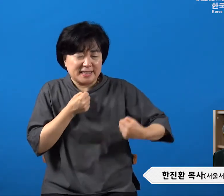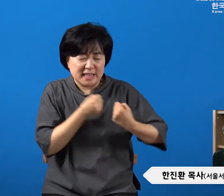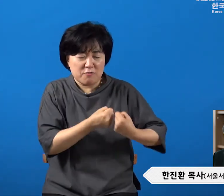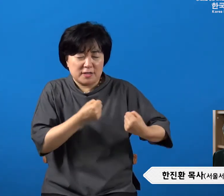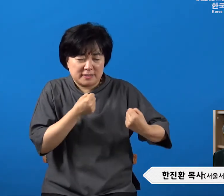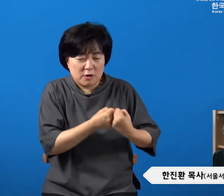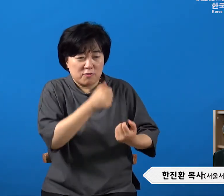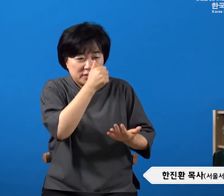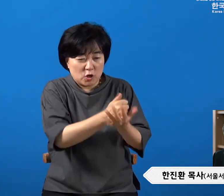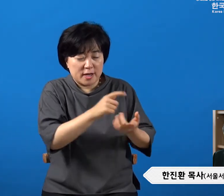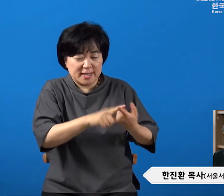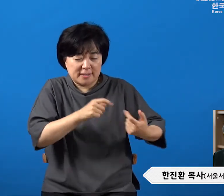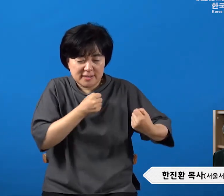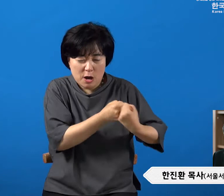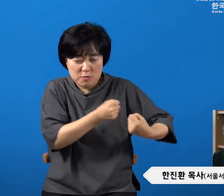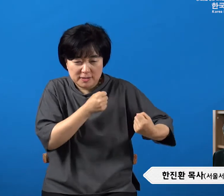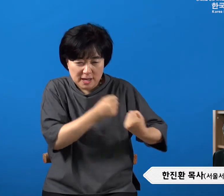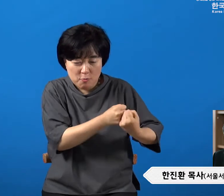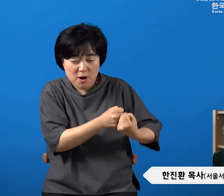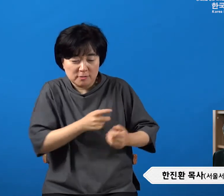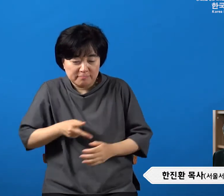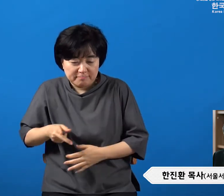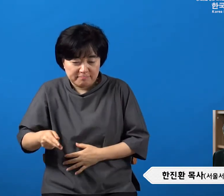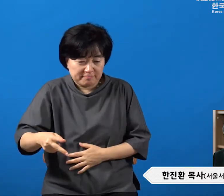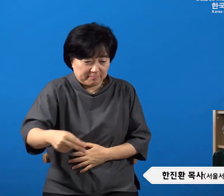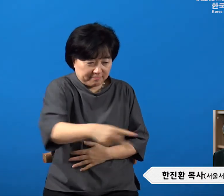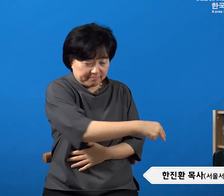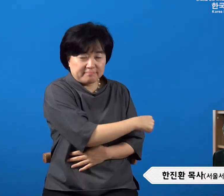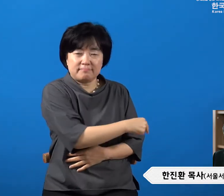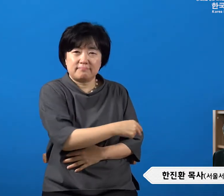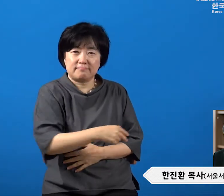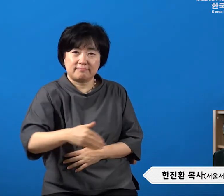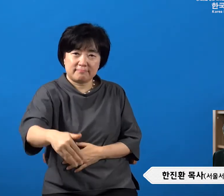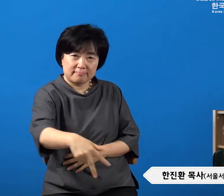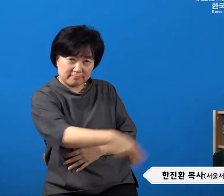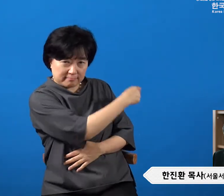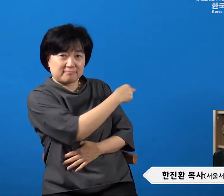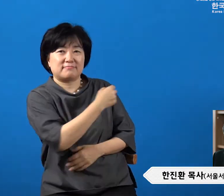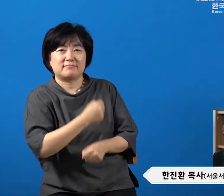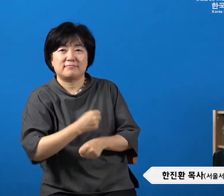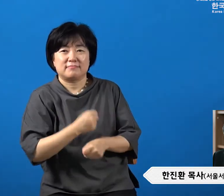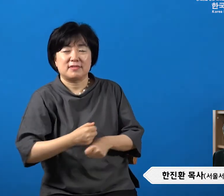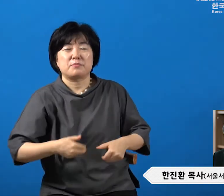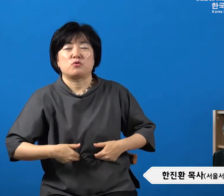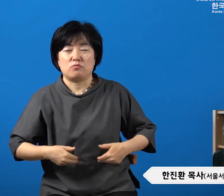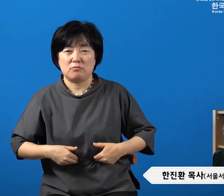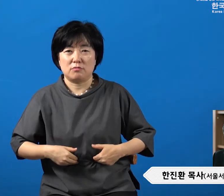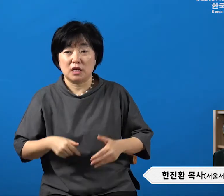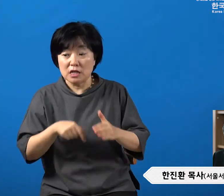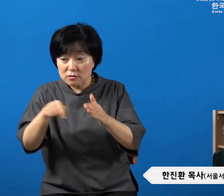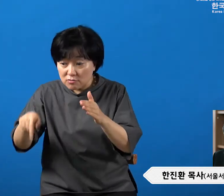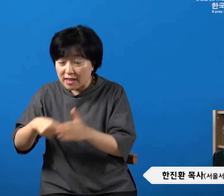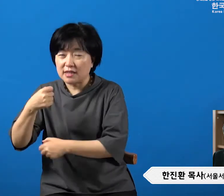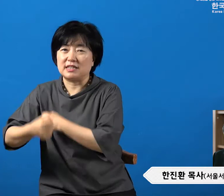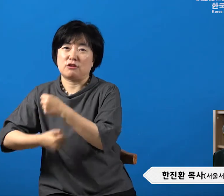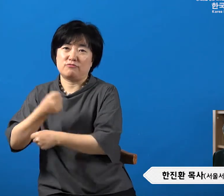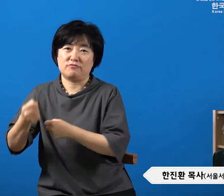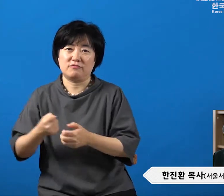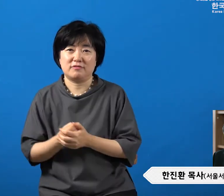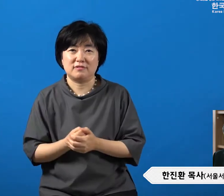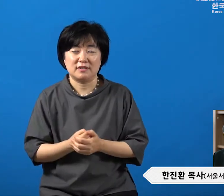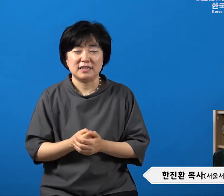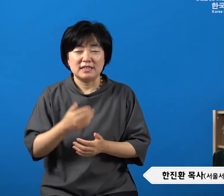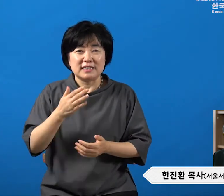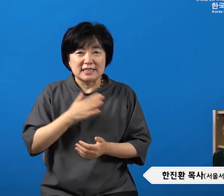거룩한 삶으로 나아갈 수 있어야 됩니다. 갈라디아서 5장 24절에 그리스도 예수의 사람들은 육체와 함께 그